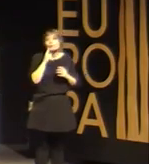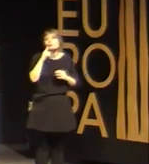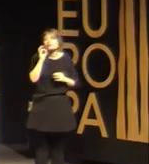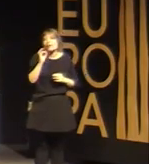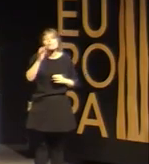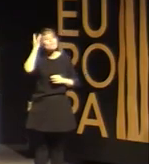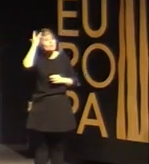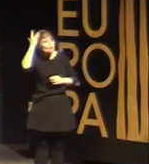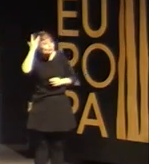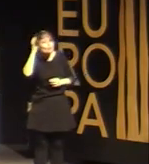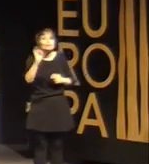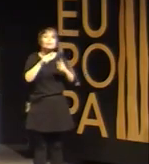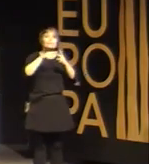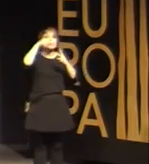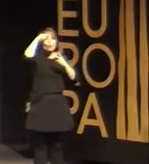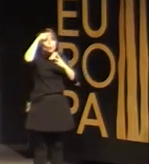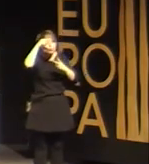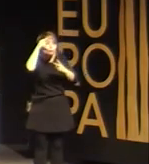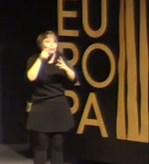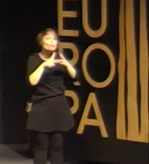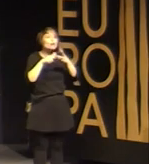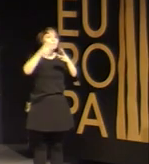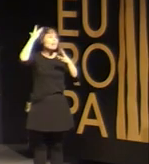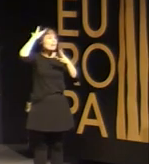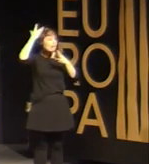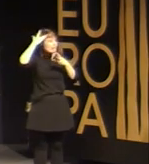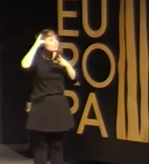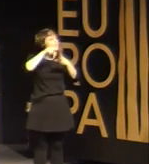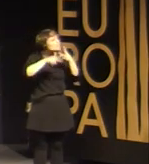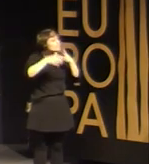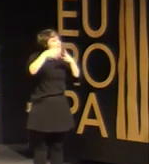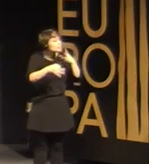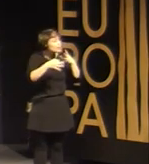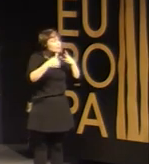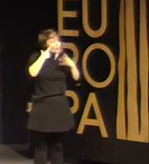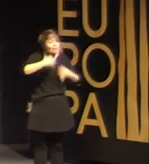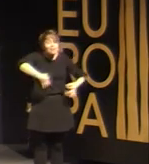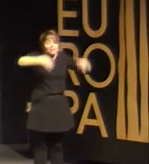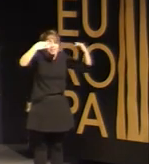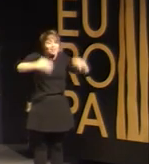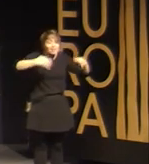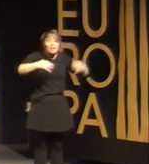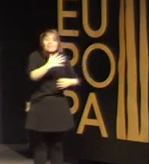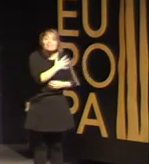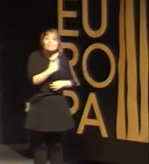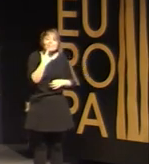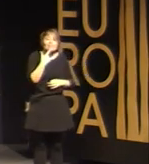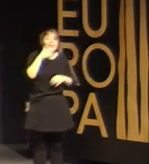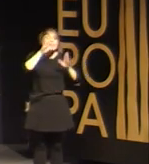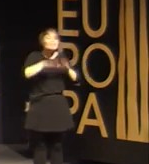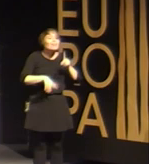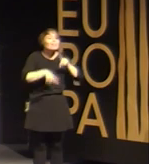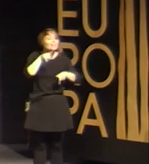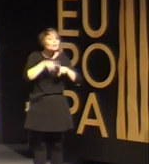es verdad que es cultura es verdad que son creencias pero lo que es realmente cierto es que depende de